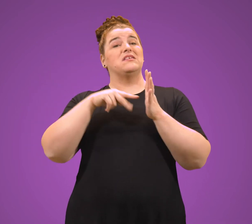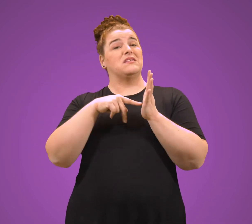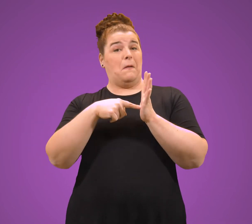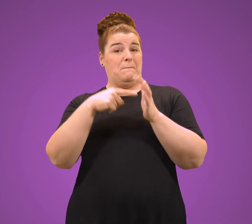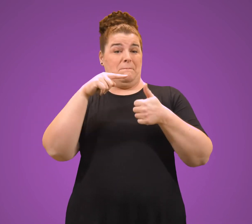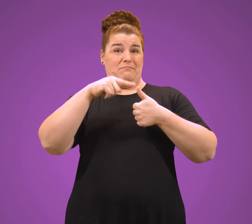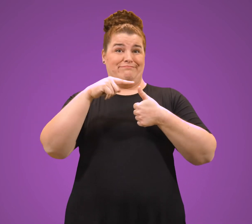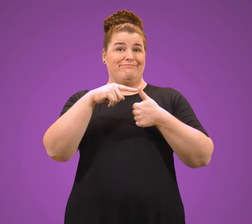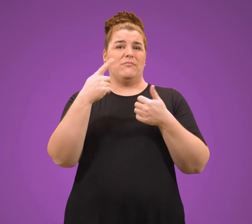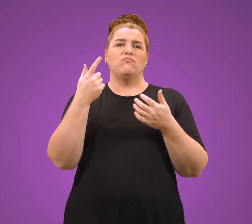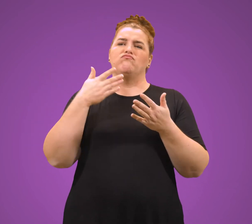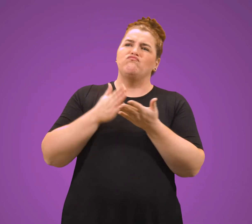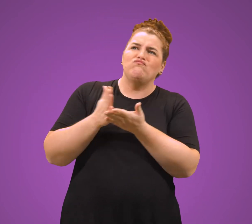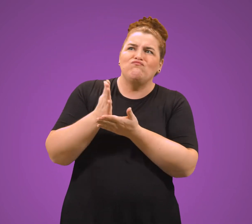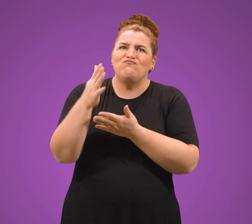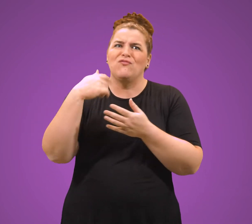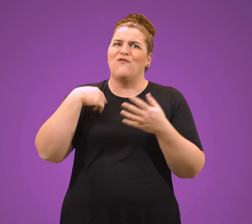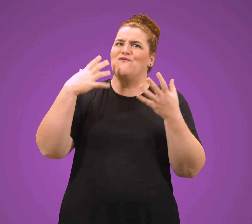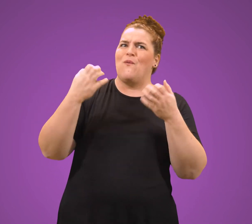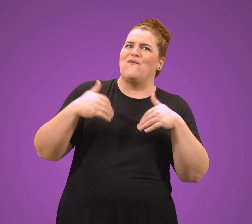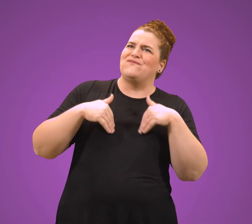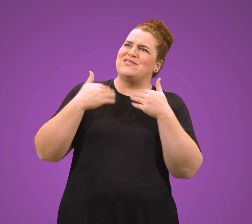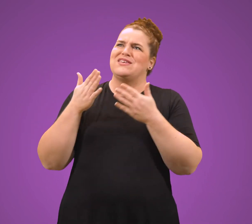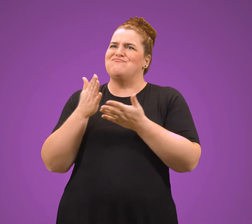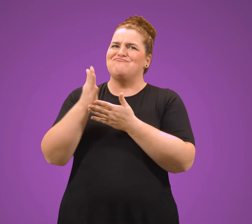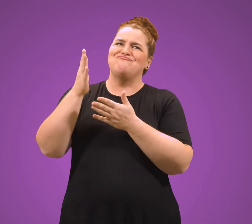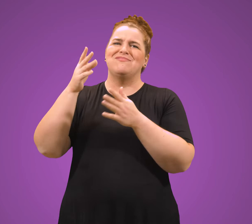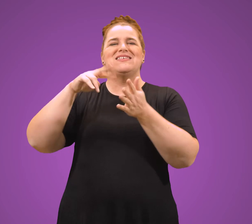Une bonne santé mentale comprend 1. Trouver un sens à sa vie.